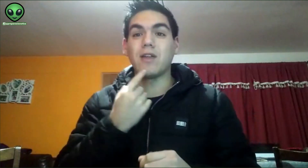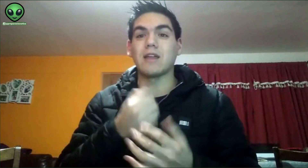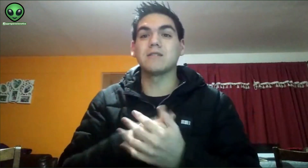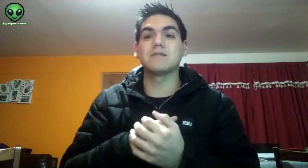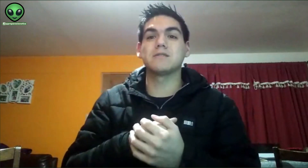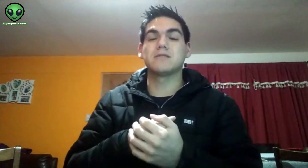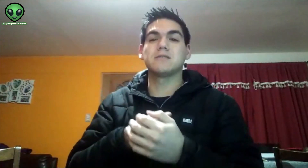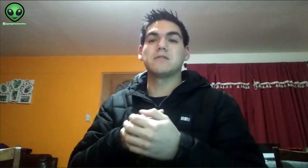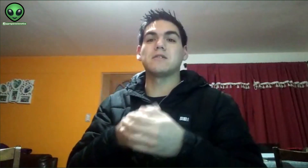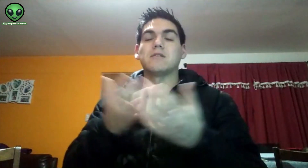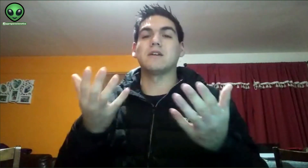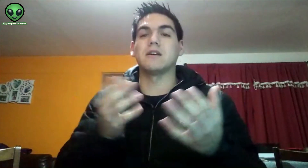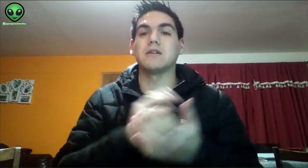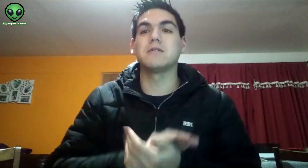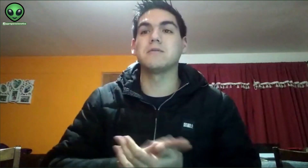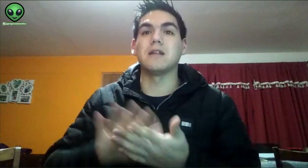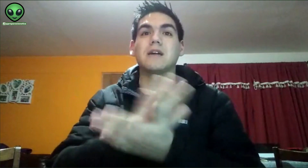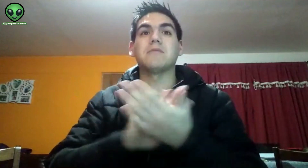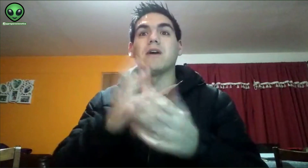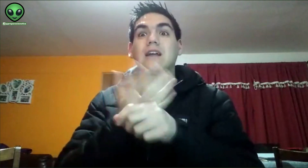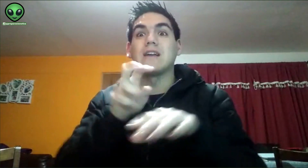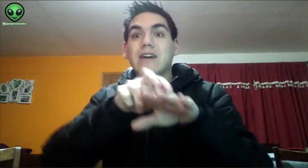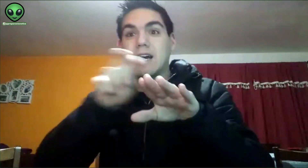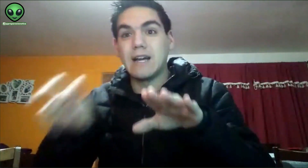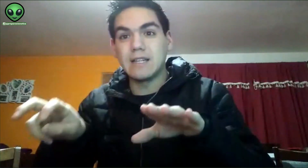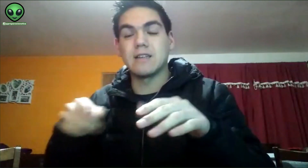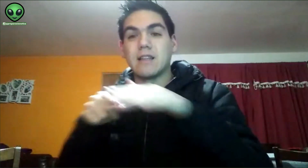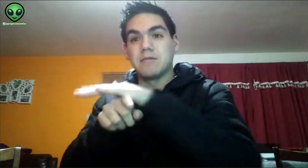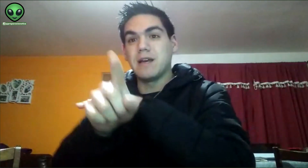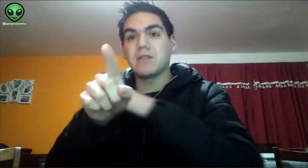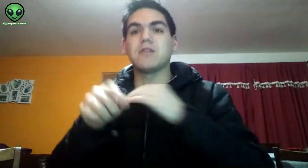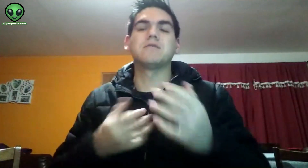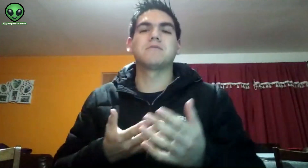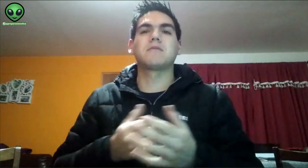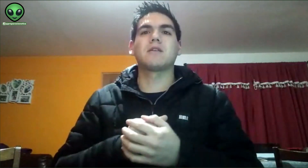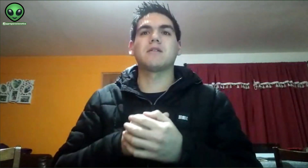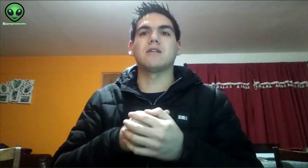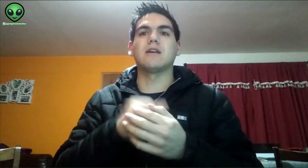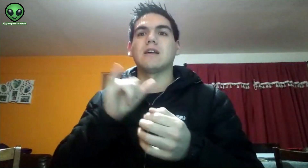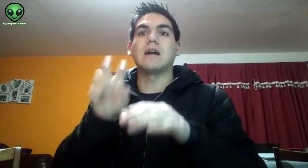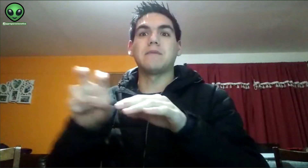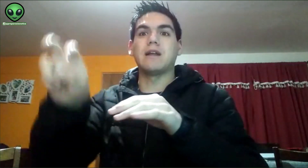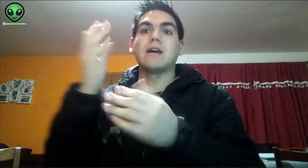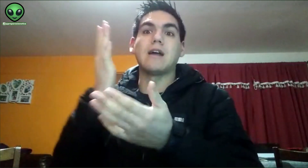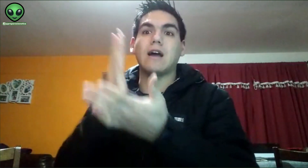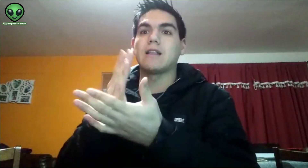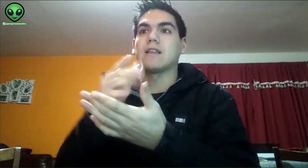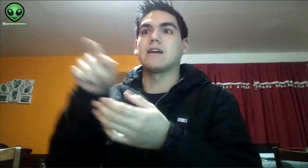sorda. Por ejemplo, hay que bajarse del metro y caminar hasta